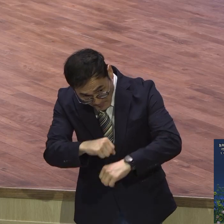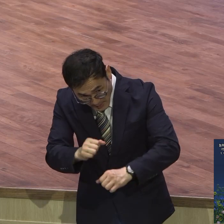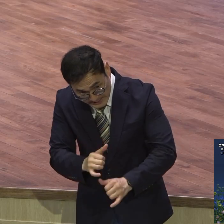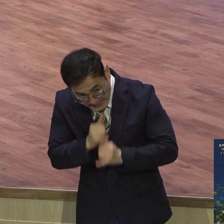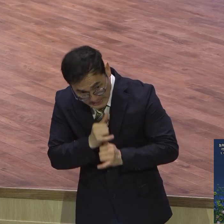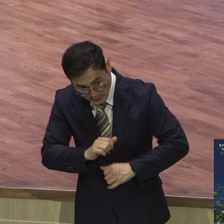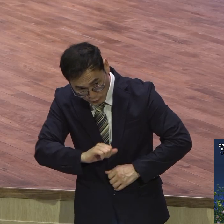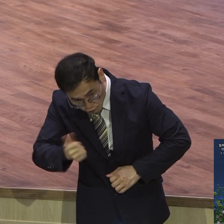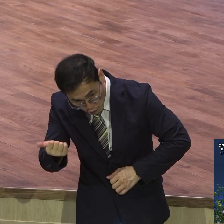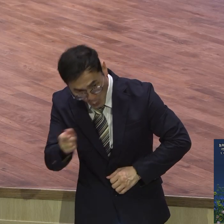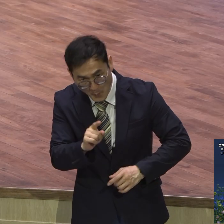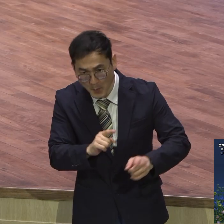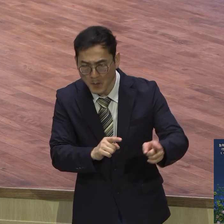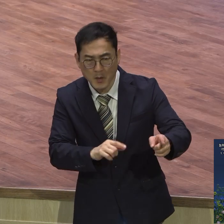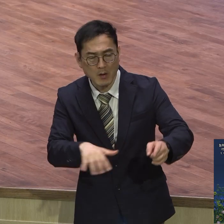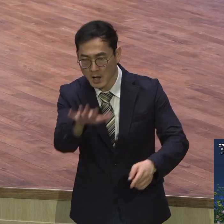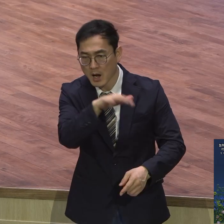거 봤다니까